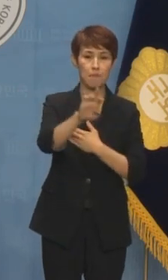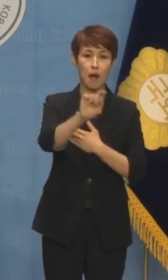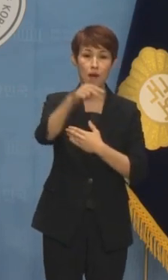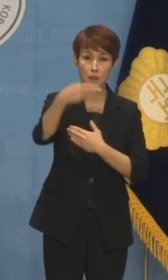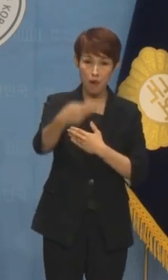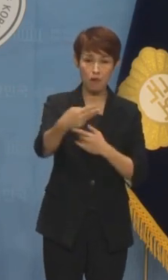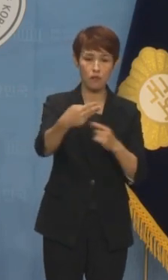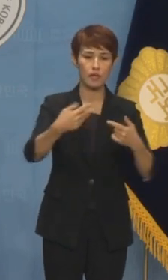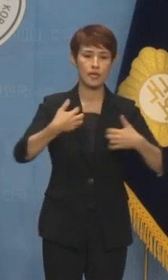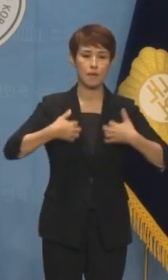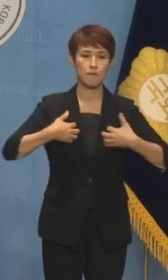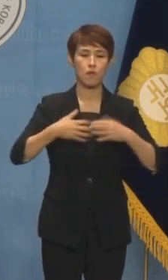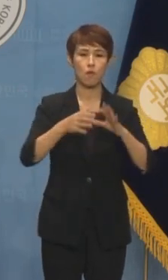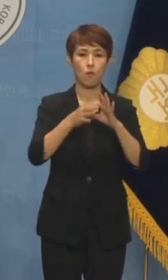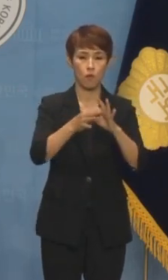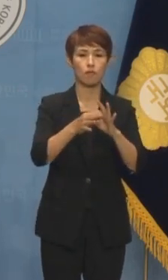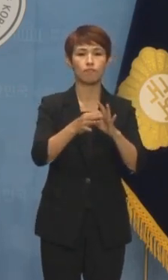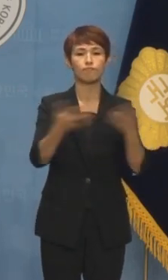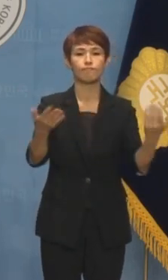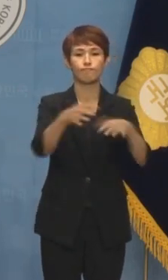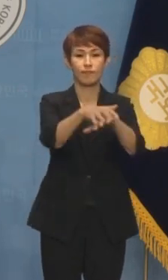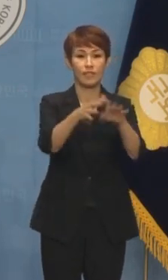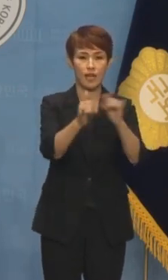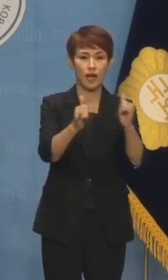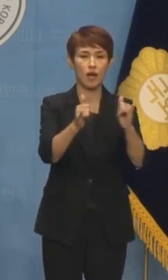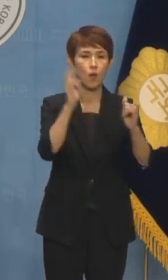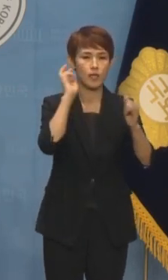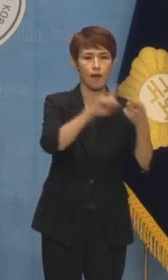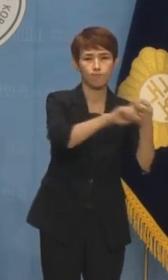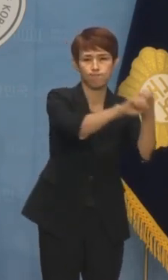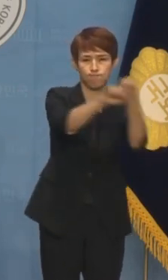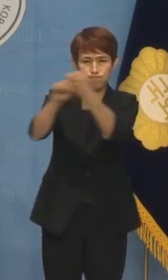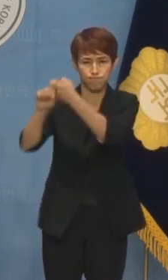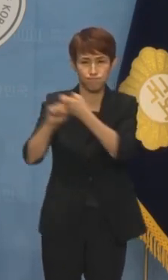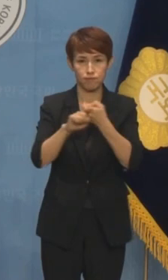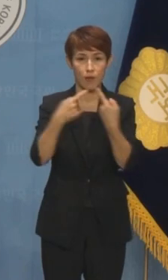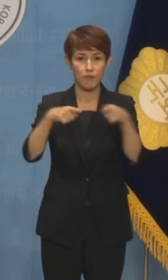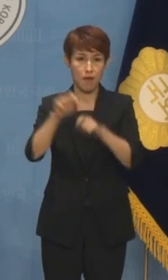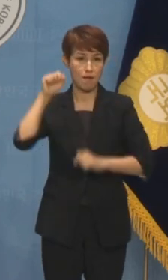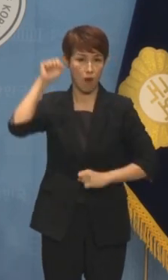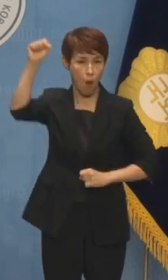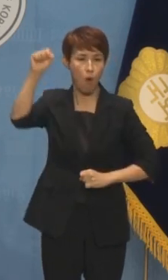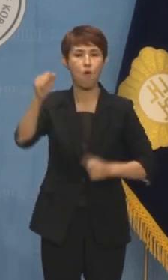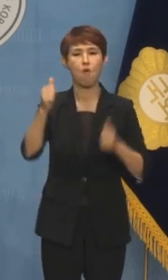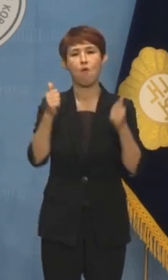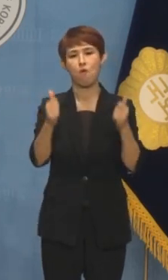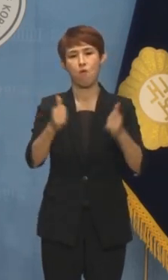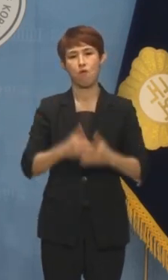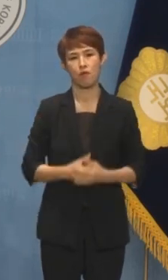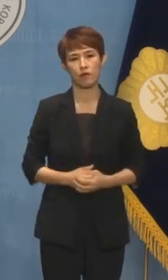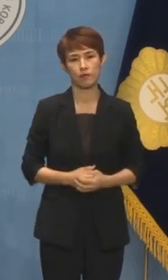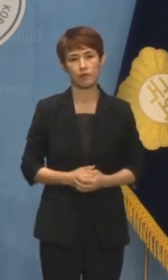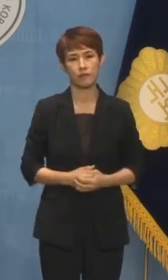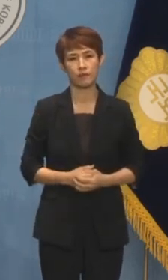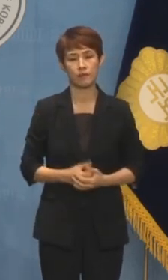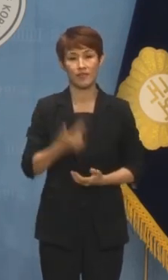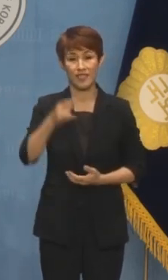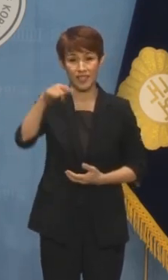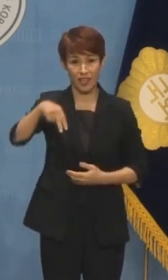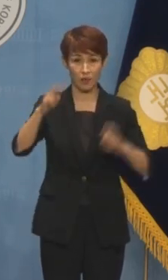게임업계 노동자들이 모든 자회사 노동자들과 함께 투쟁하는 것에 경의를 표합니다.